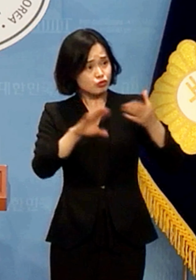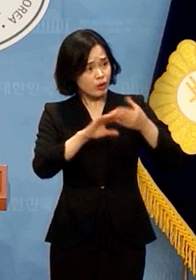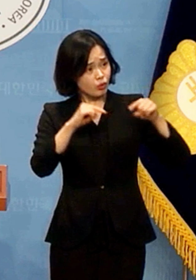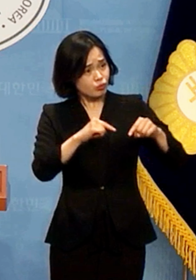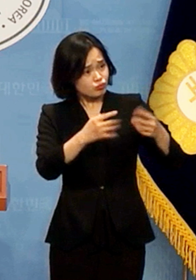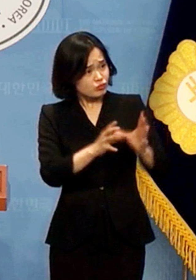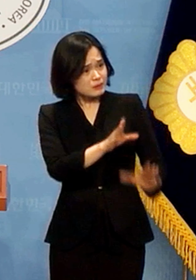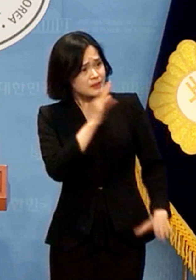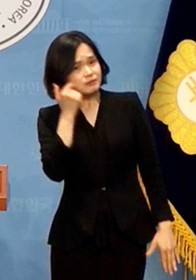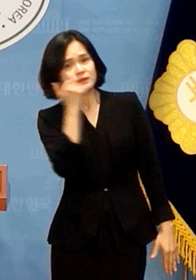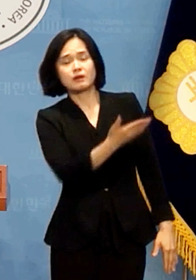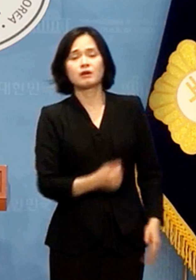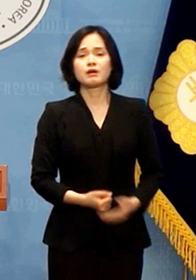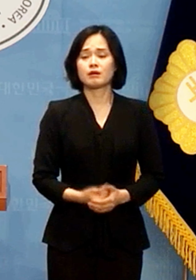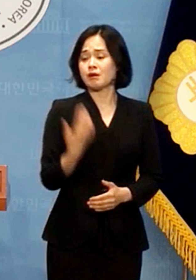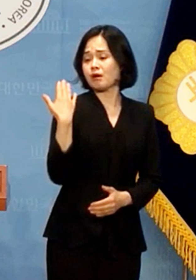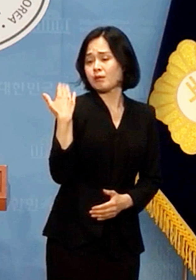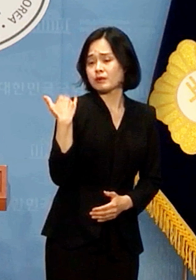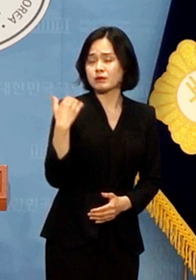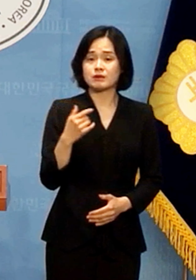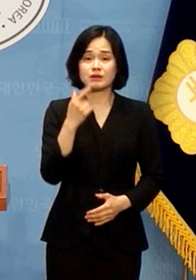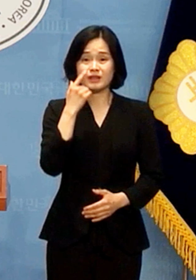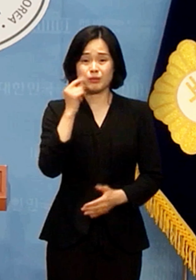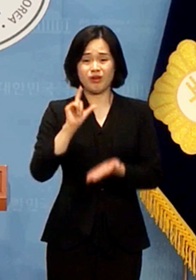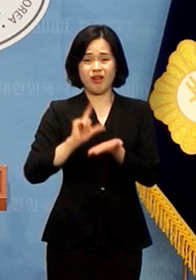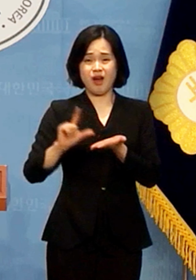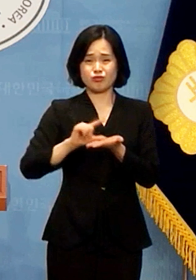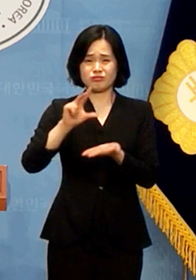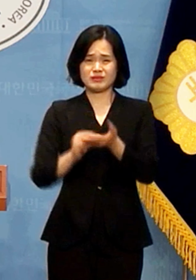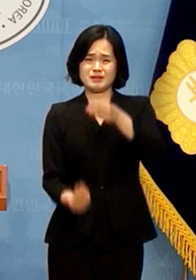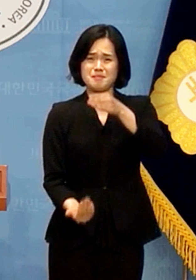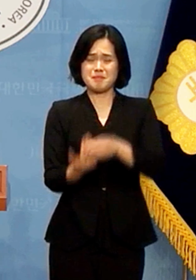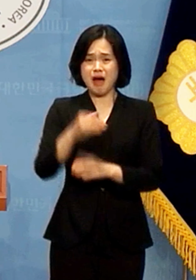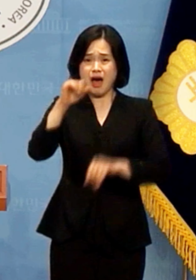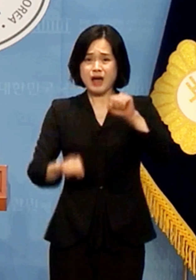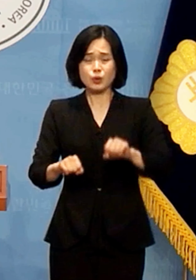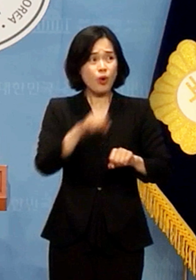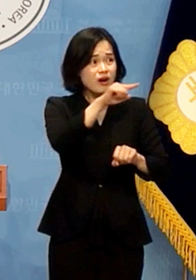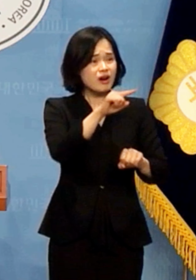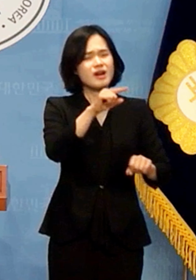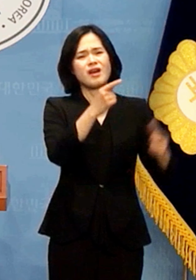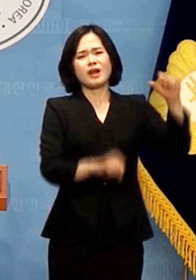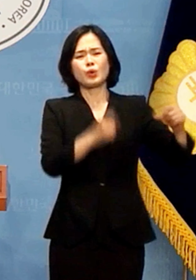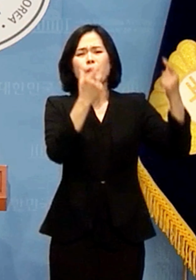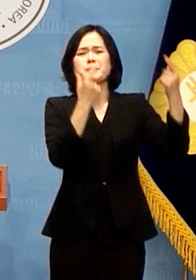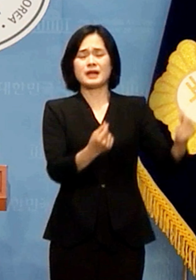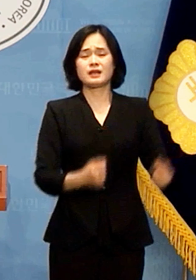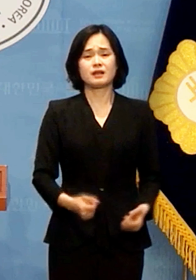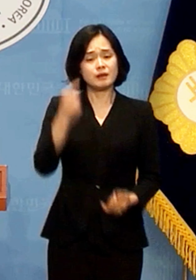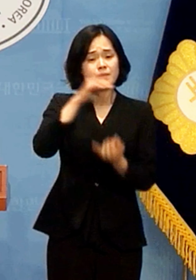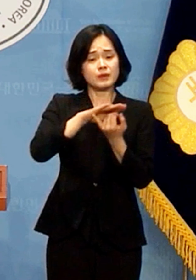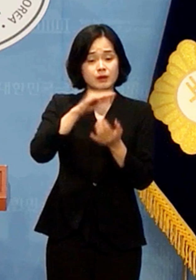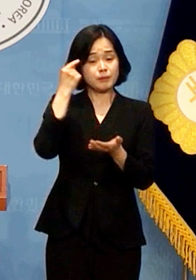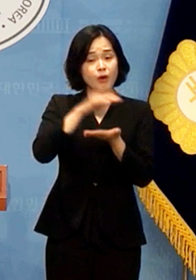전 라인 야후 사태와 판박이 대응이 놀랍습니다 평화의 소녀상은 일제